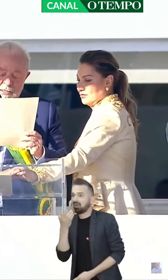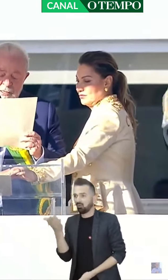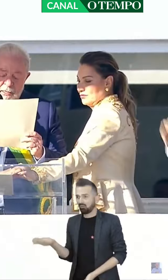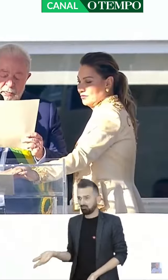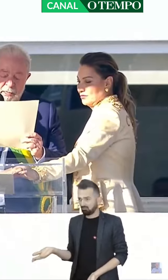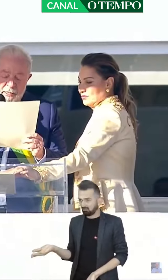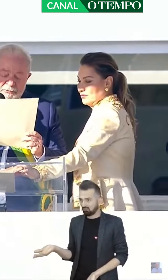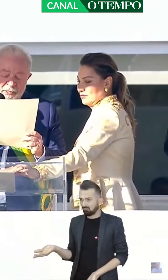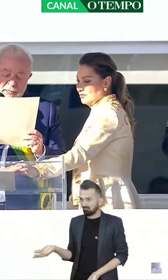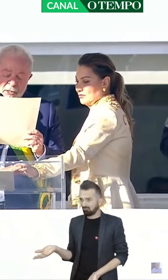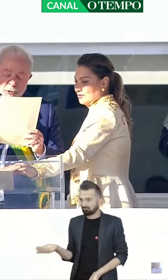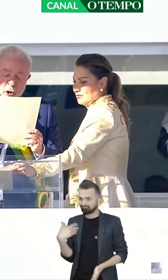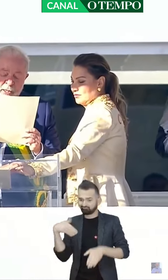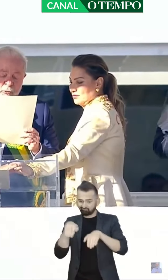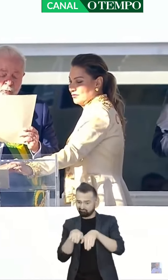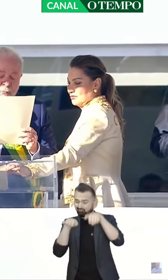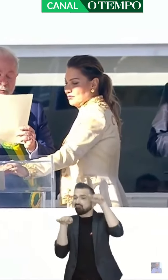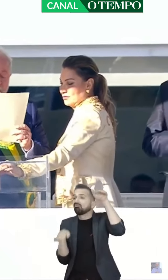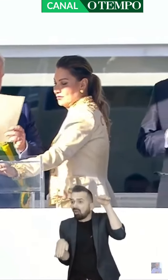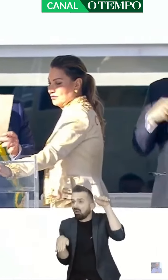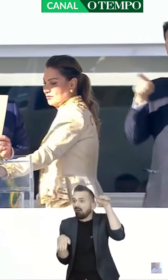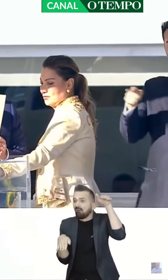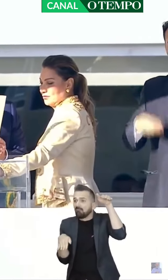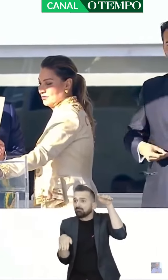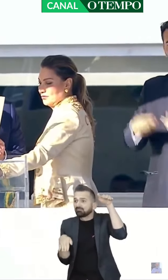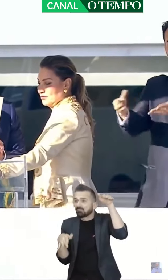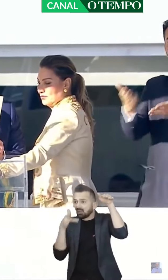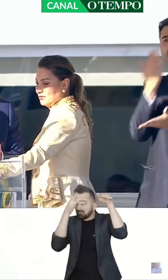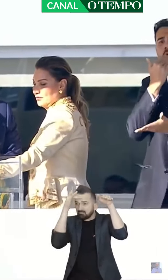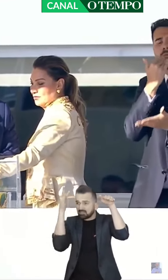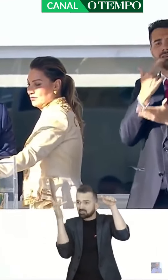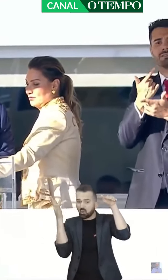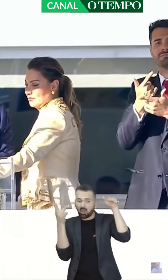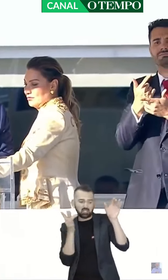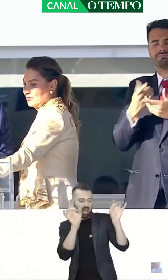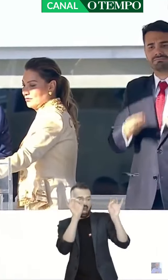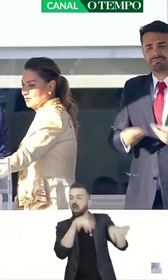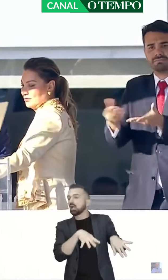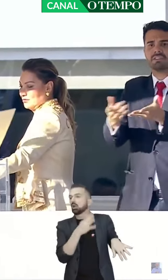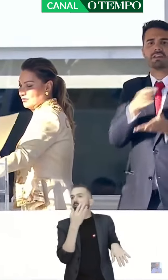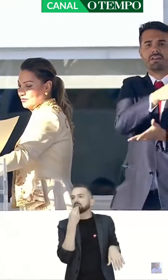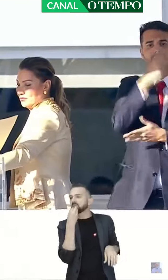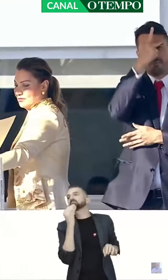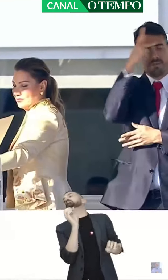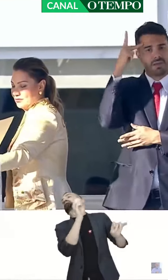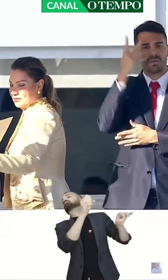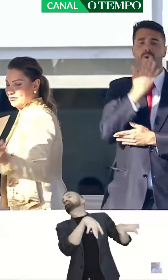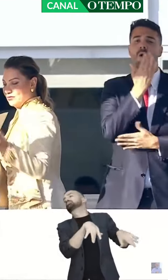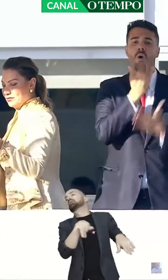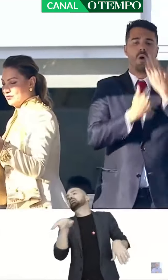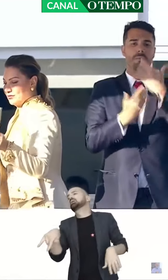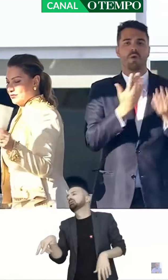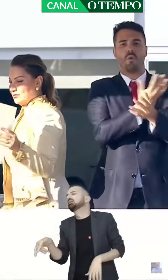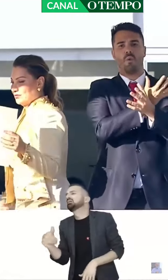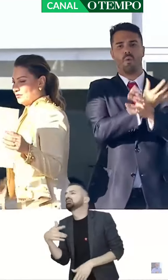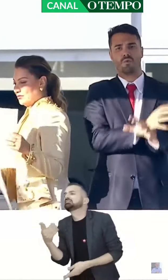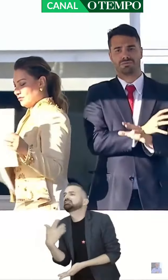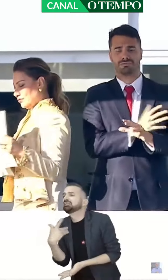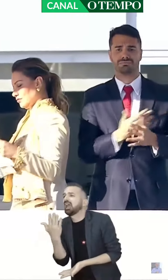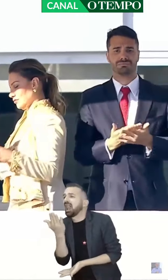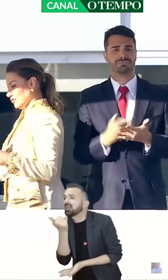Desigualdade entre quem joga comida fora e quem só se alimenta das sobras.